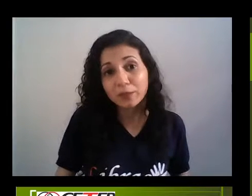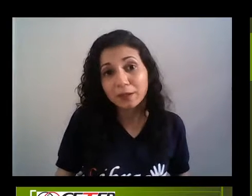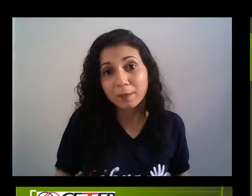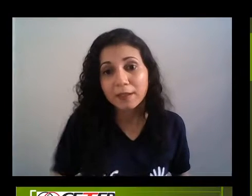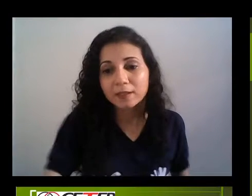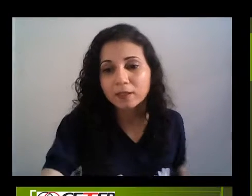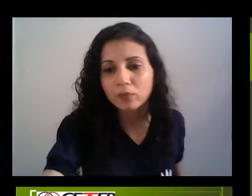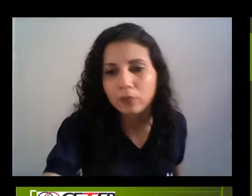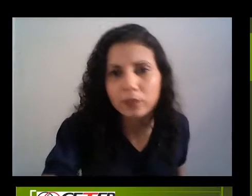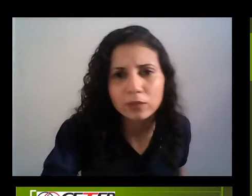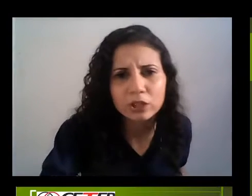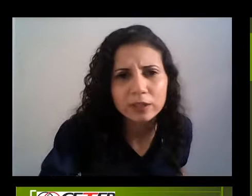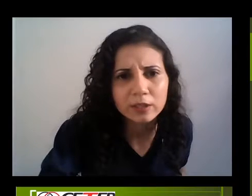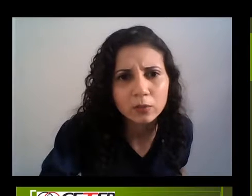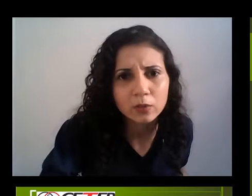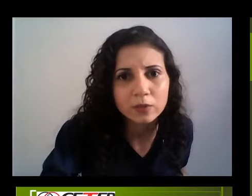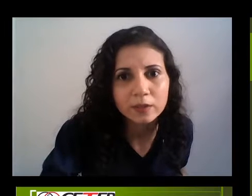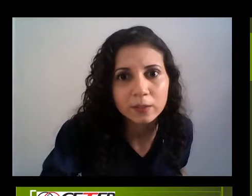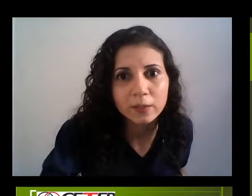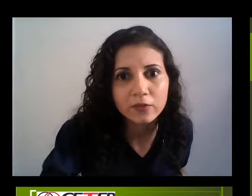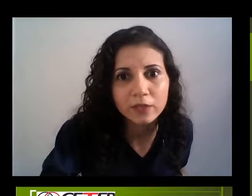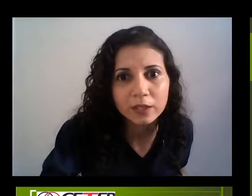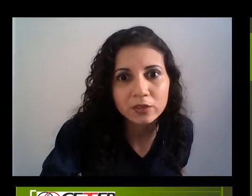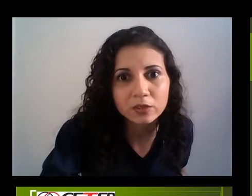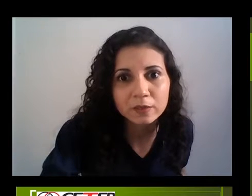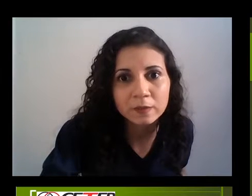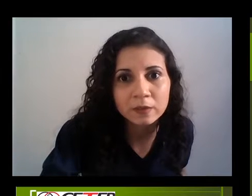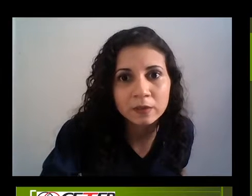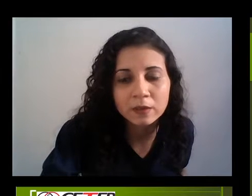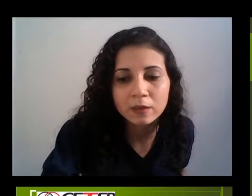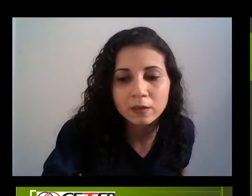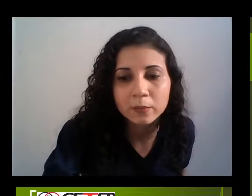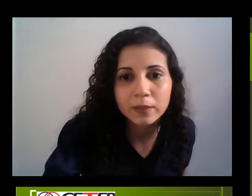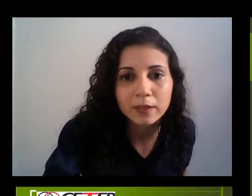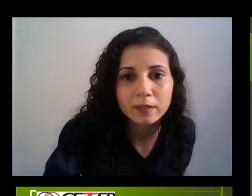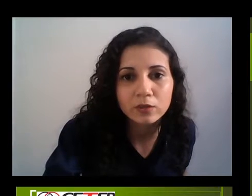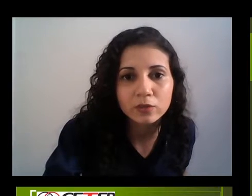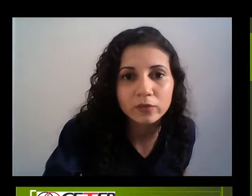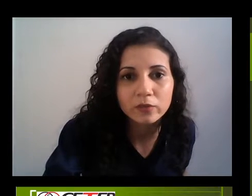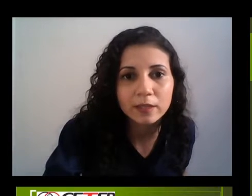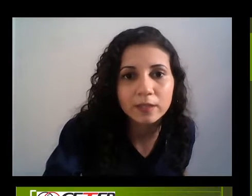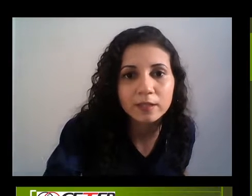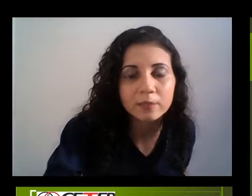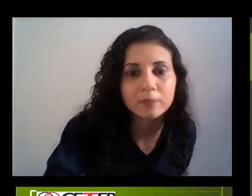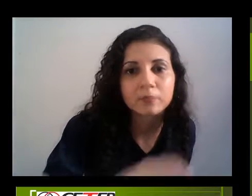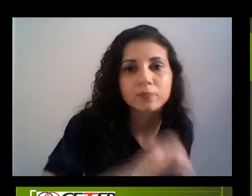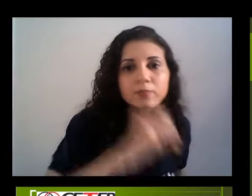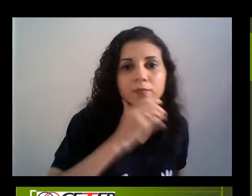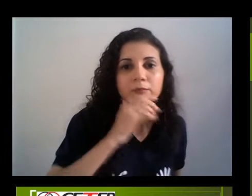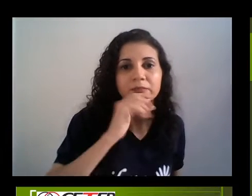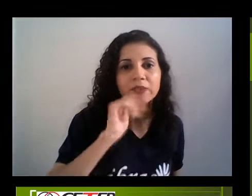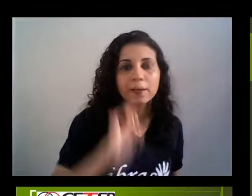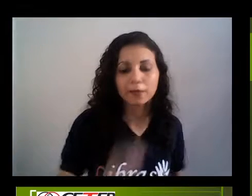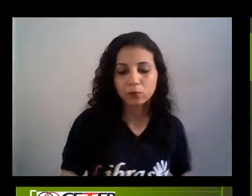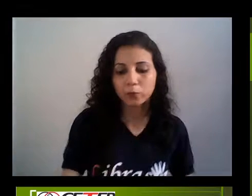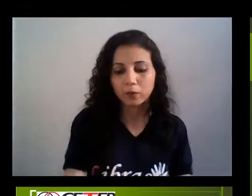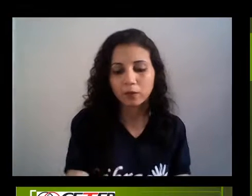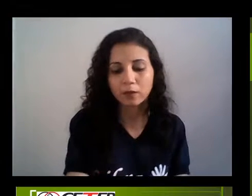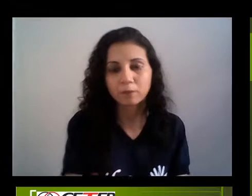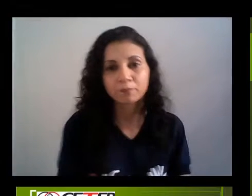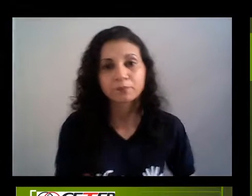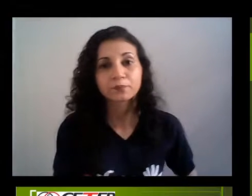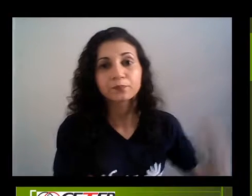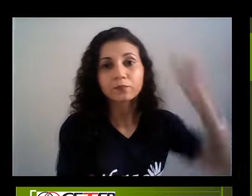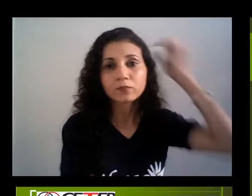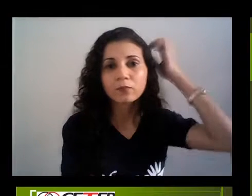muito bem, mas eu acho que tem alguma coisa aqui para frente. Peraí, deixa eu voltar aqui. Falar mais um pouquinho